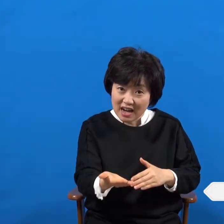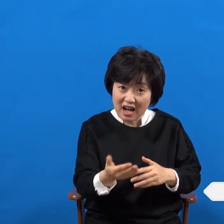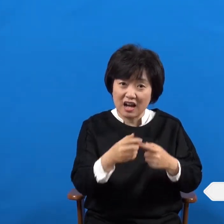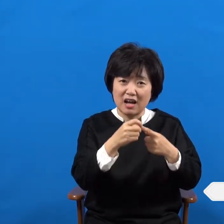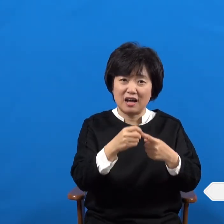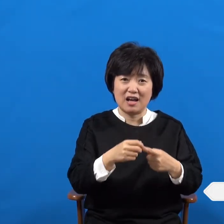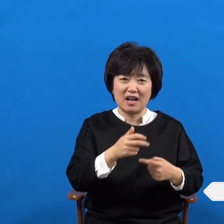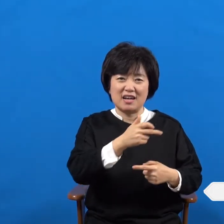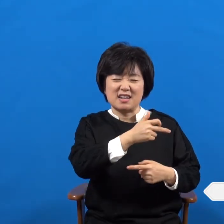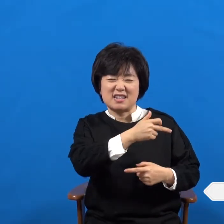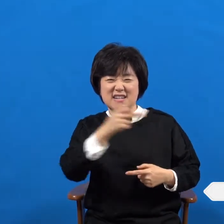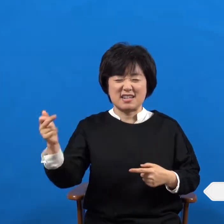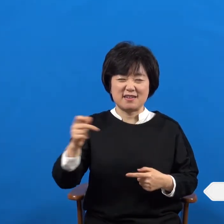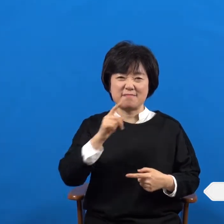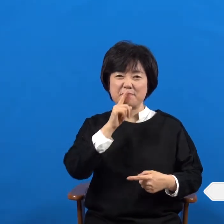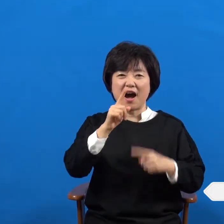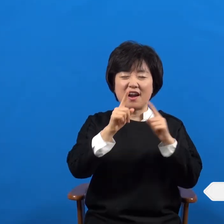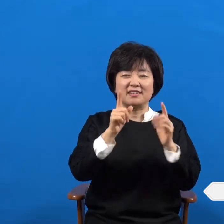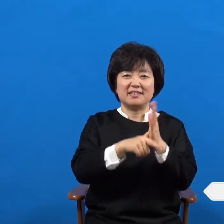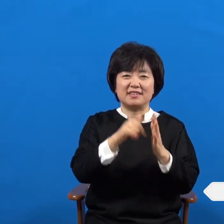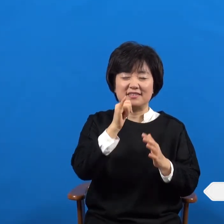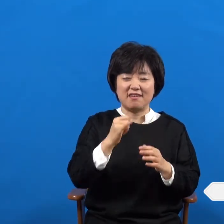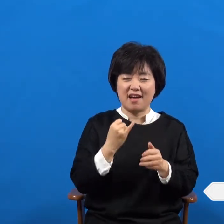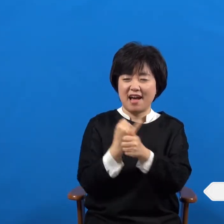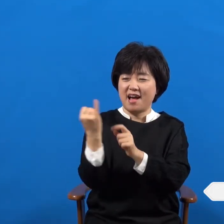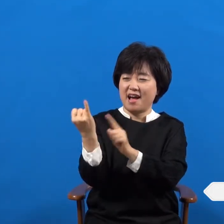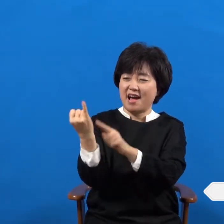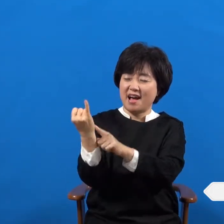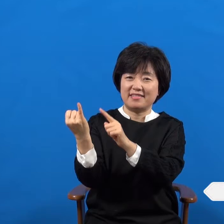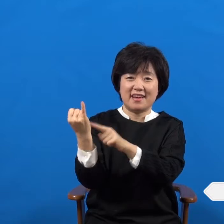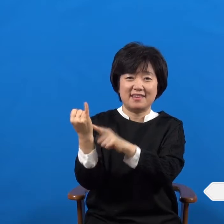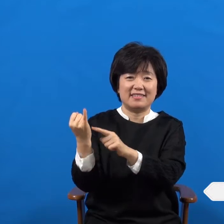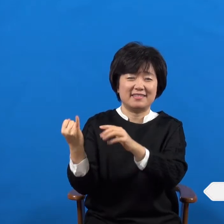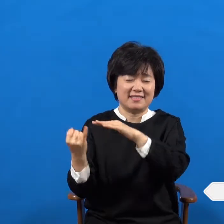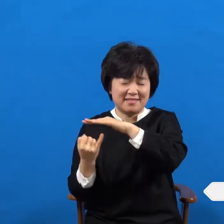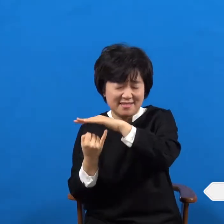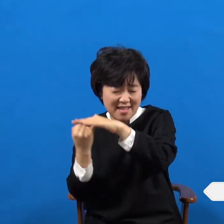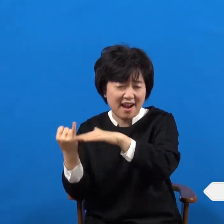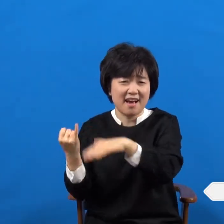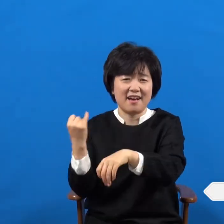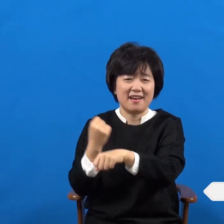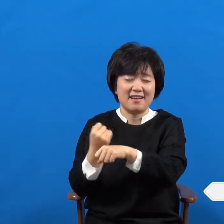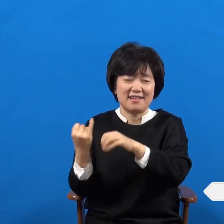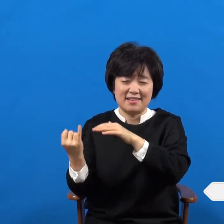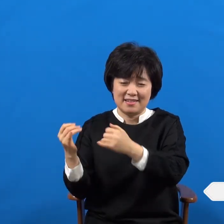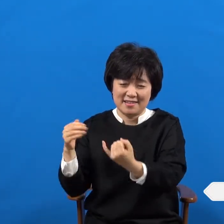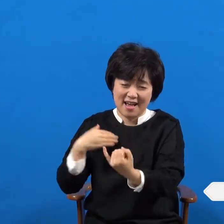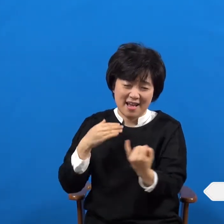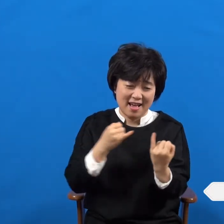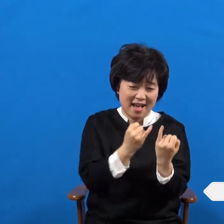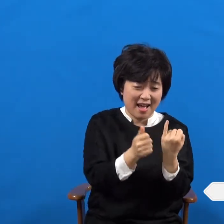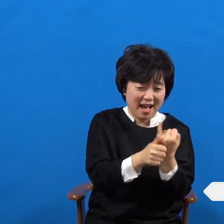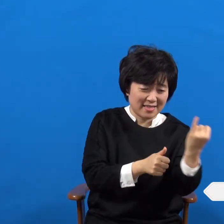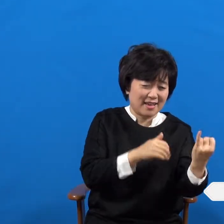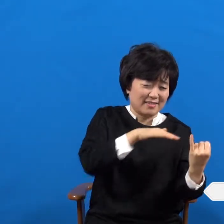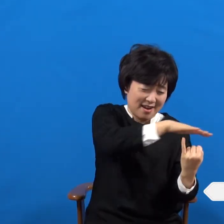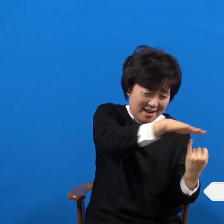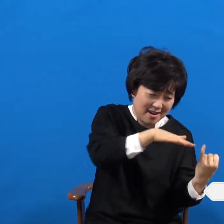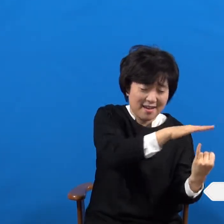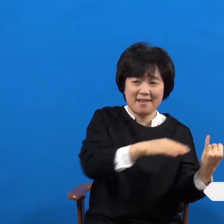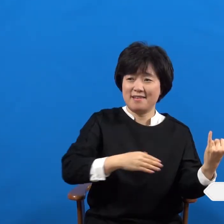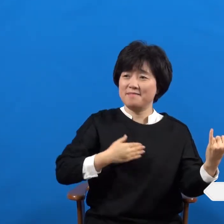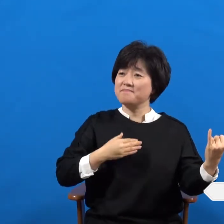큰 소리를 칠 때가 있습니다. 아내를 사랑한다고 큰 소리 치면서 쓰레기통 하나 갖다 버려주지